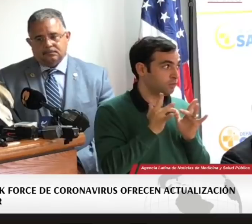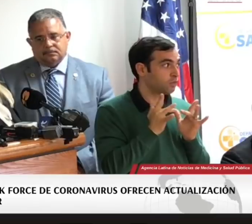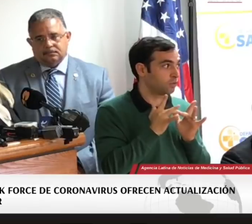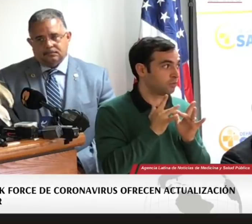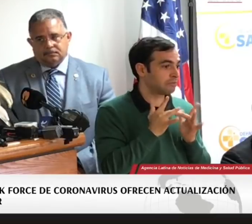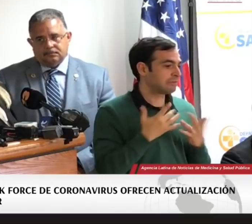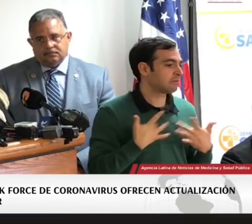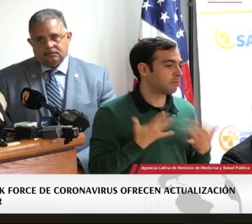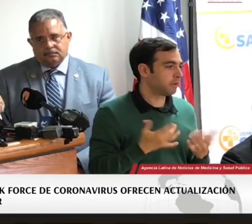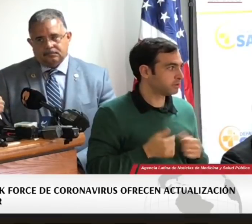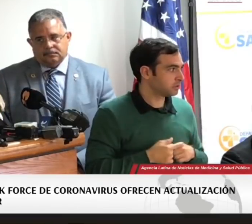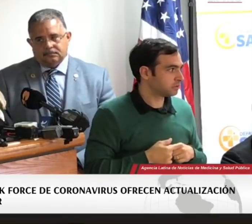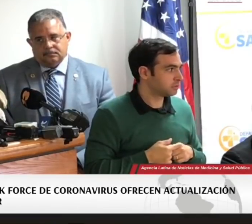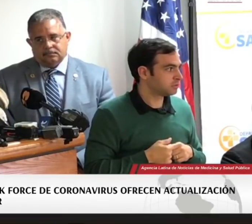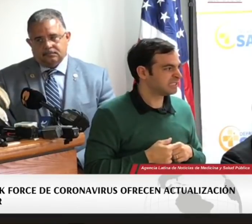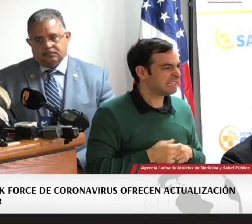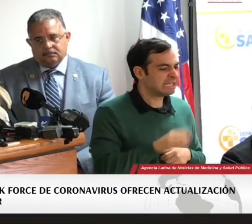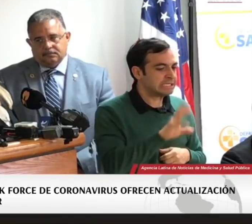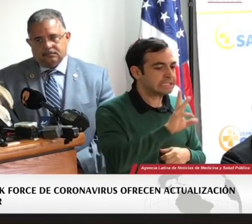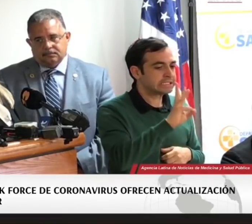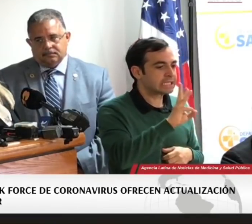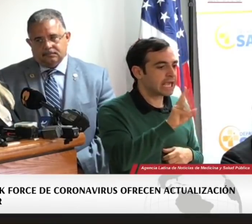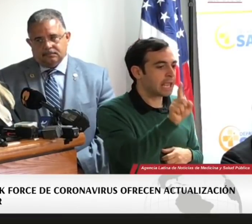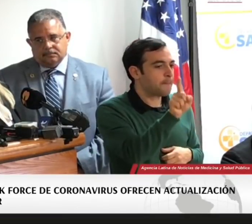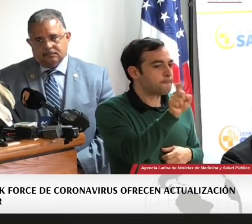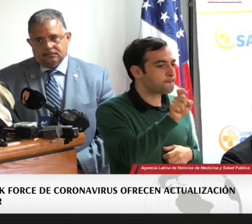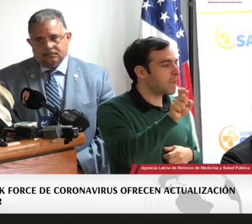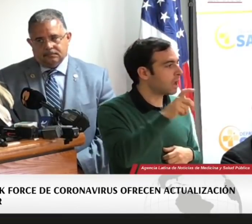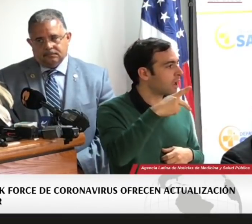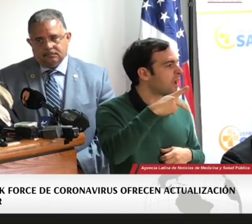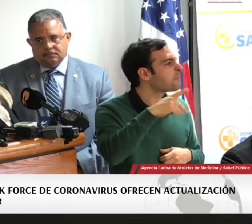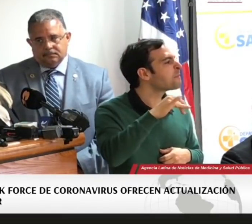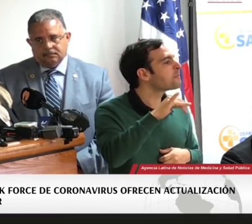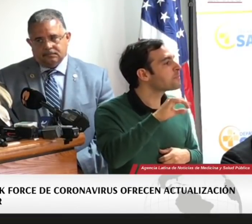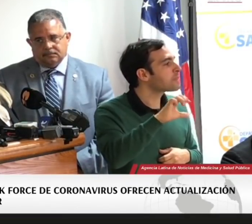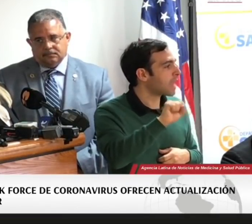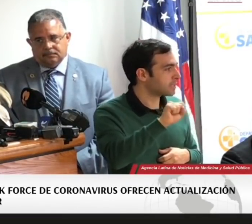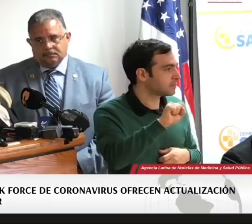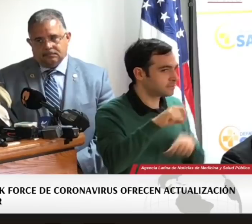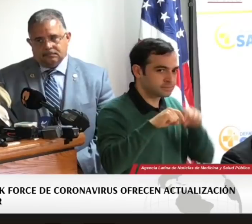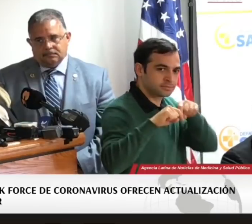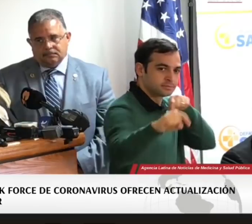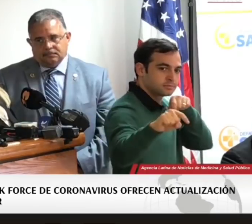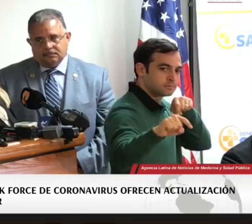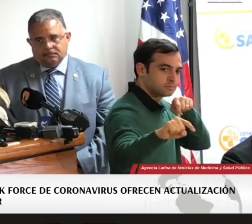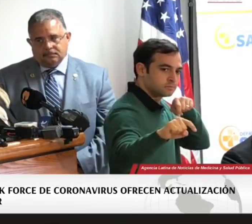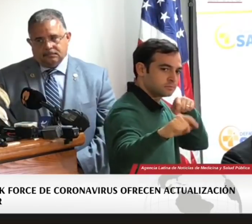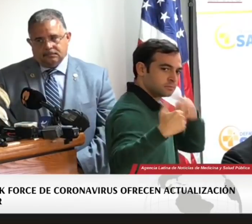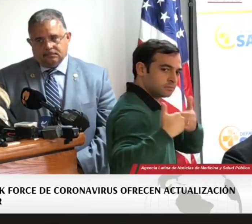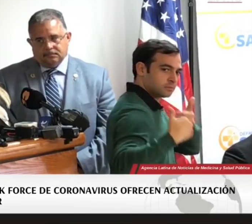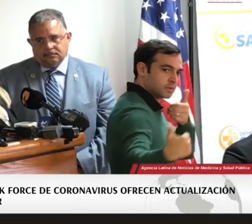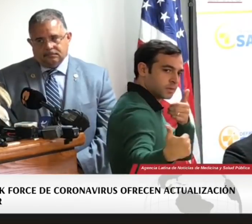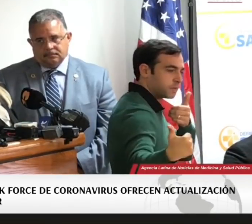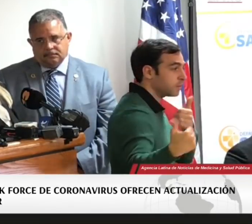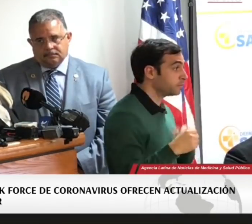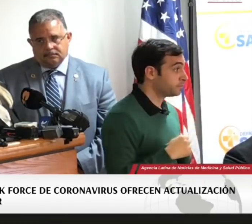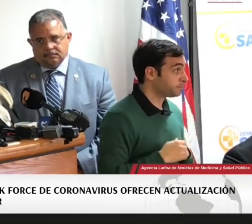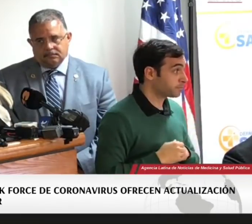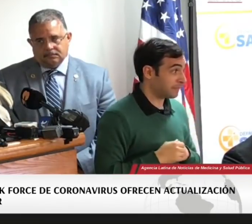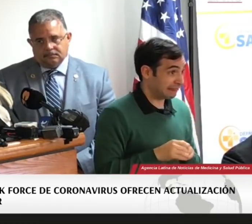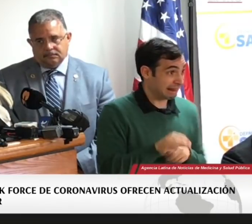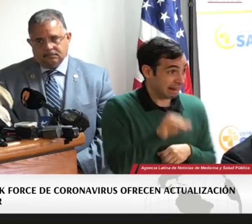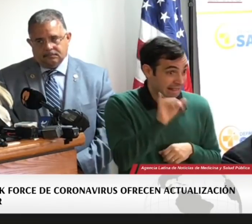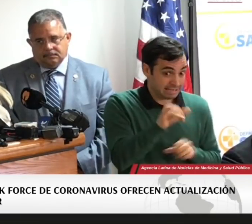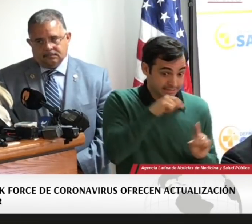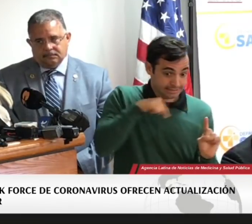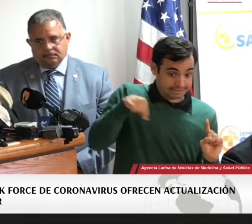siendo el de 6 pies de distancia, 3 metros. Así que por la distancia, recuérdense que esta